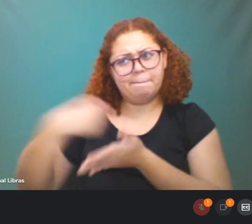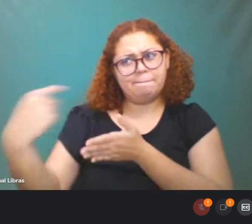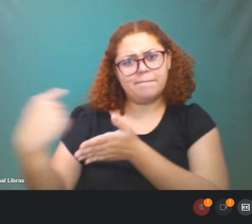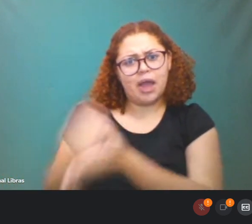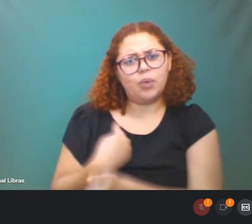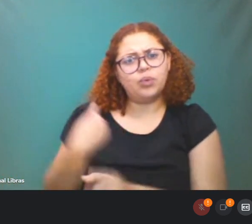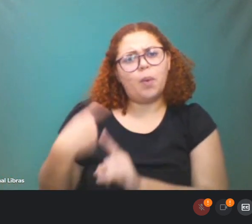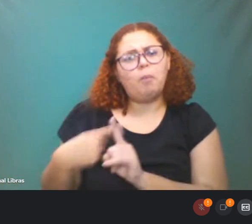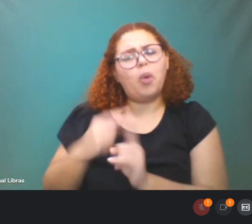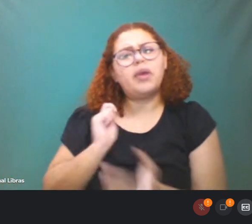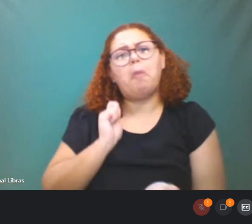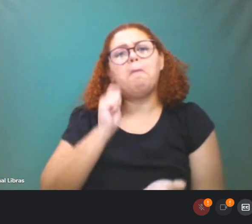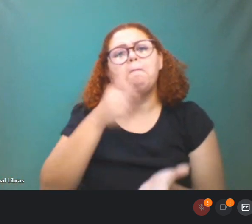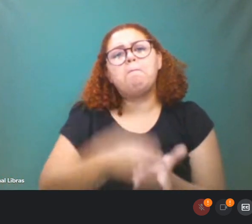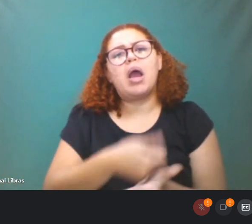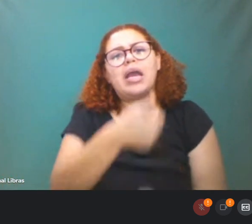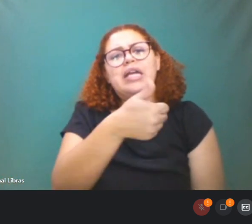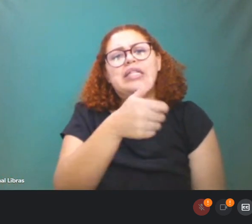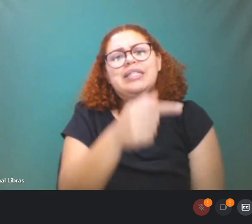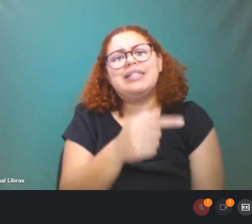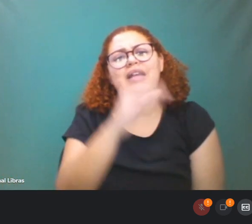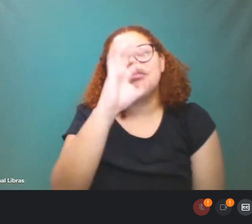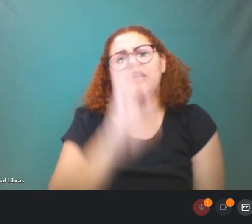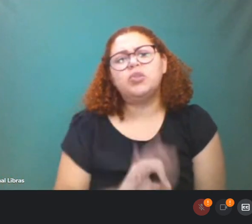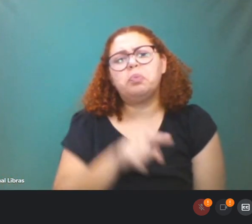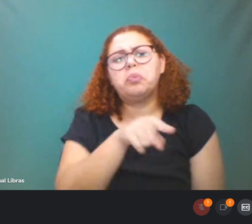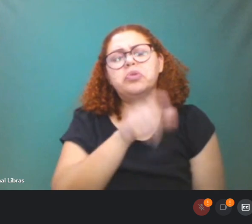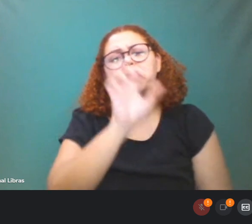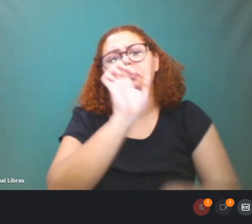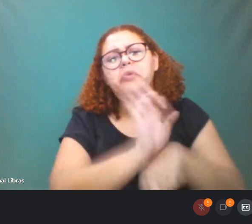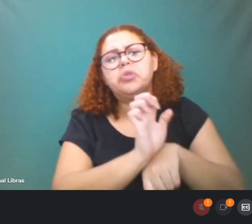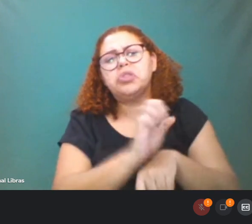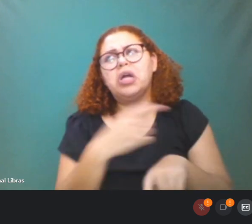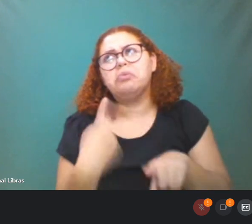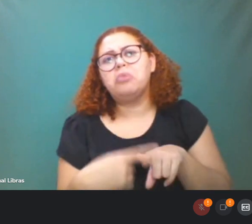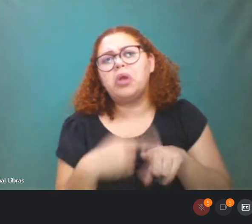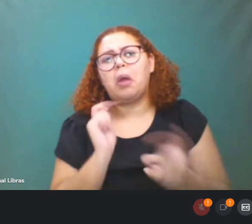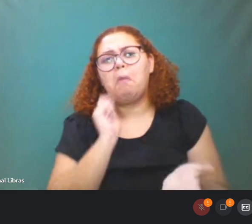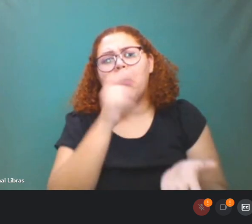estado, se isso não ia me render em nada, só porque eu prestei um serviço.